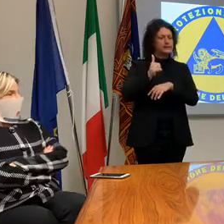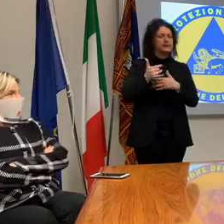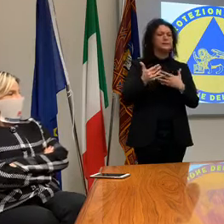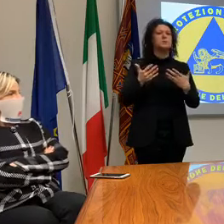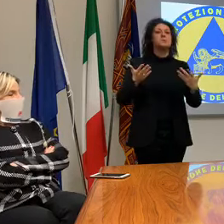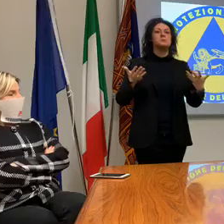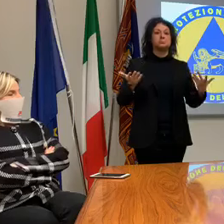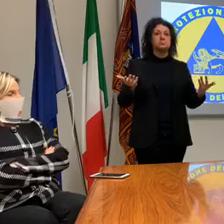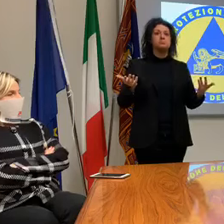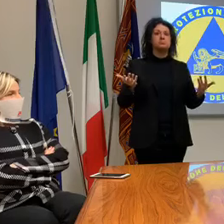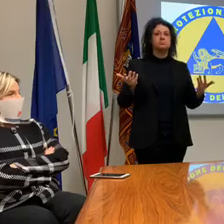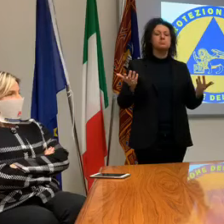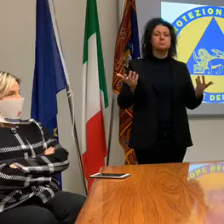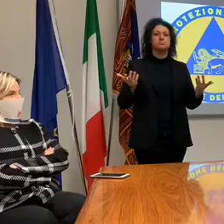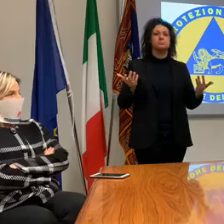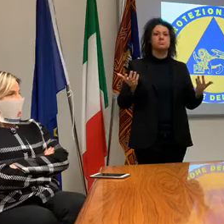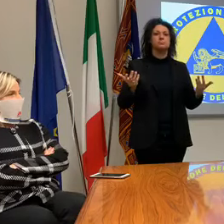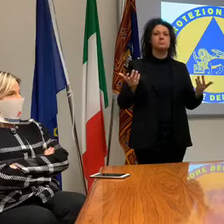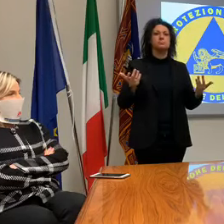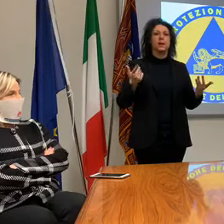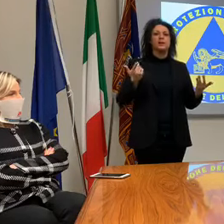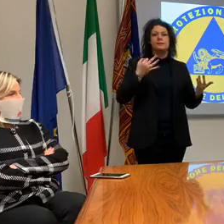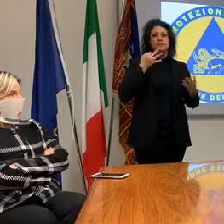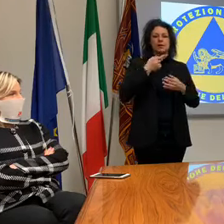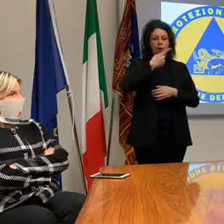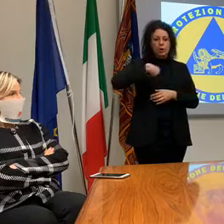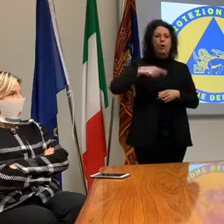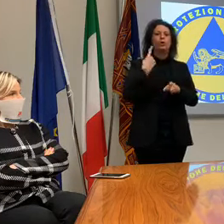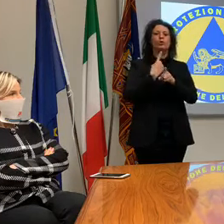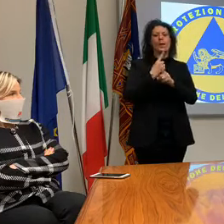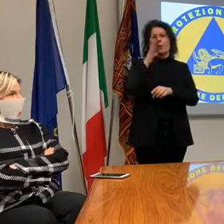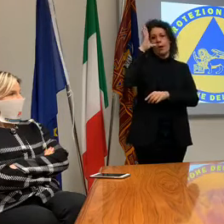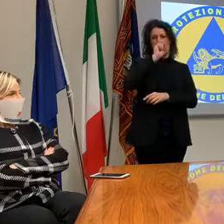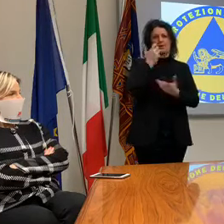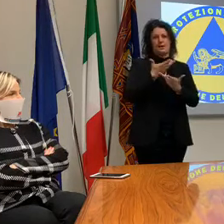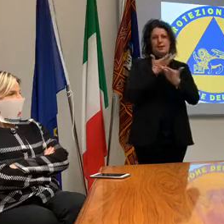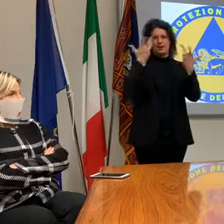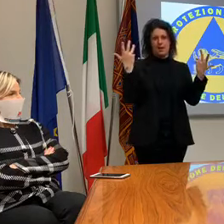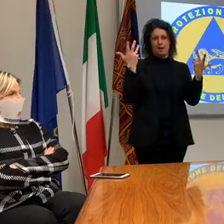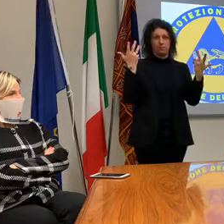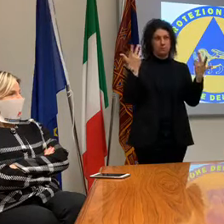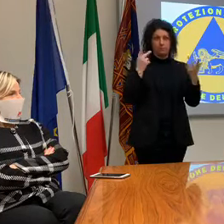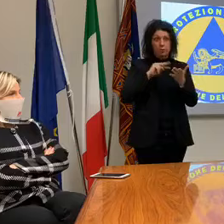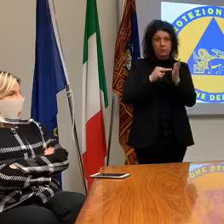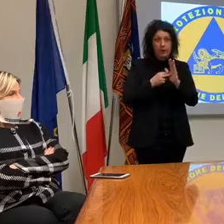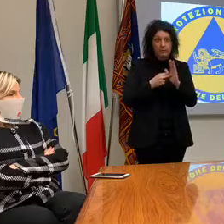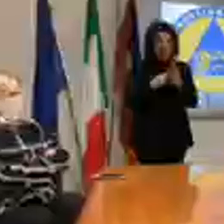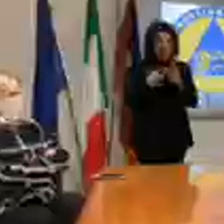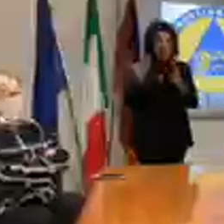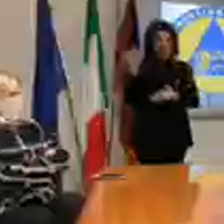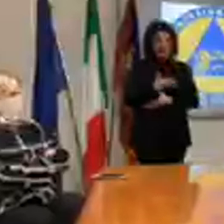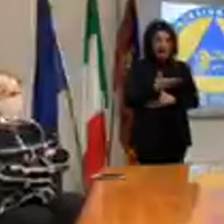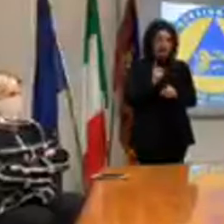prodotti farmacologici, cioè ti prendi sta roba. Quindi cerchiamo di capire qualcosa di più. È un reato? Penso proprio